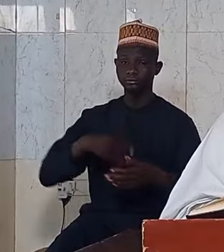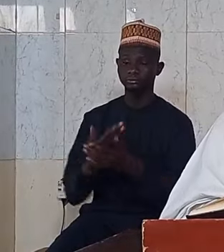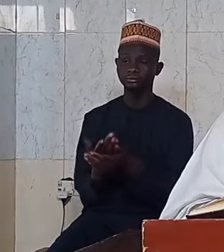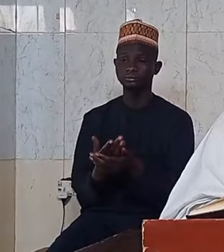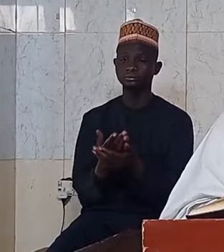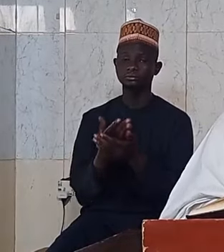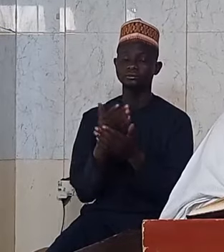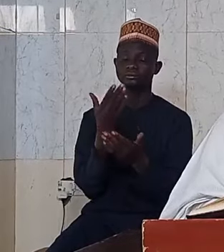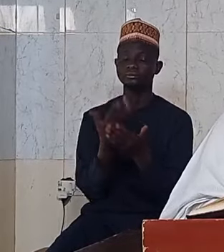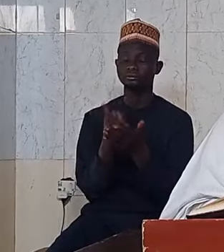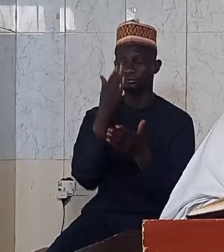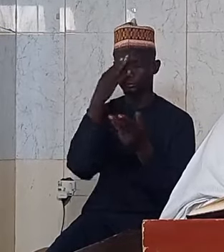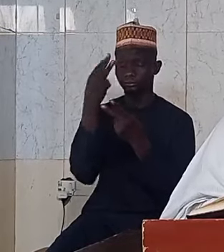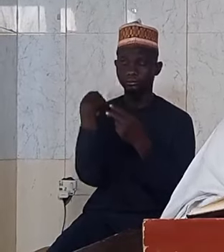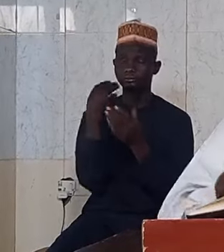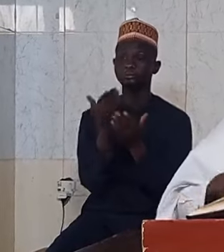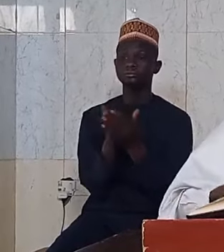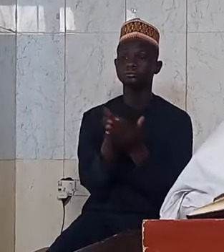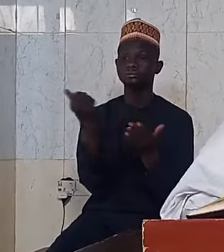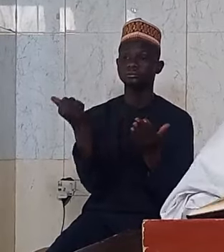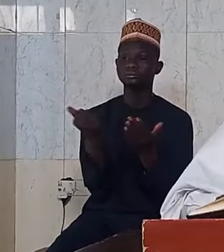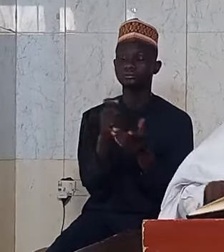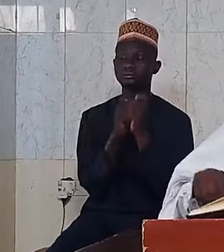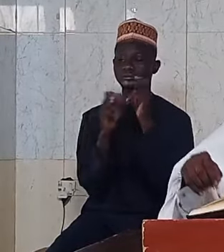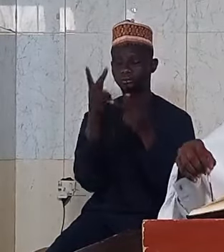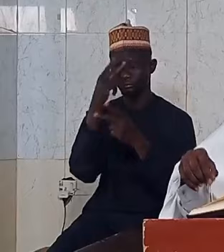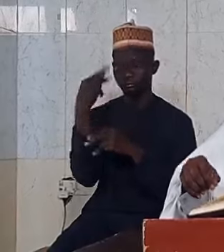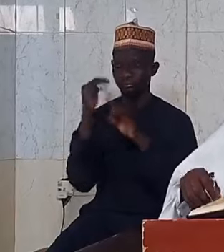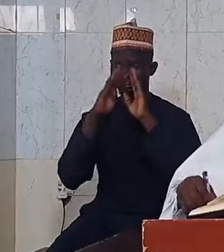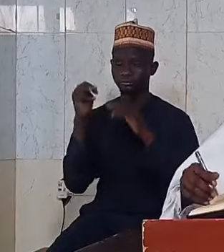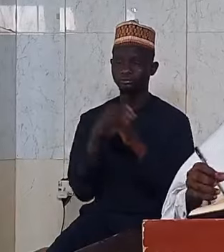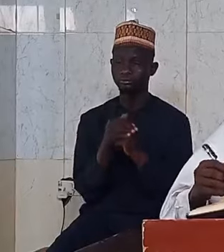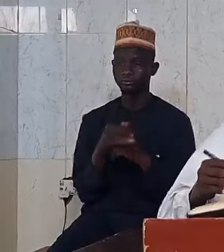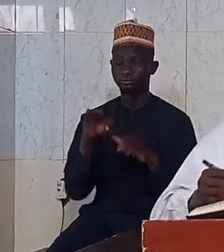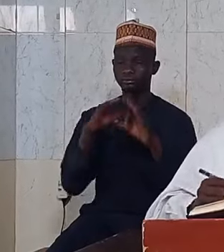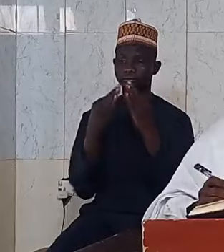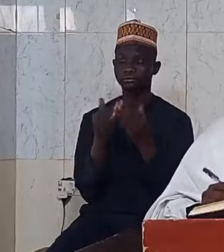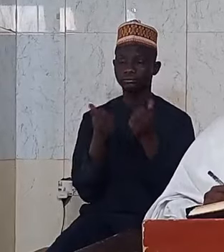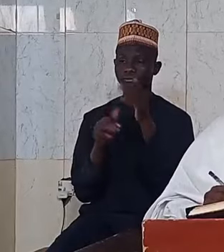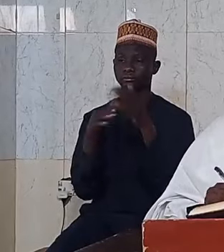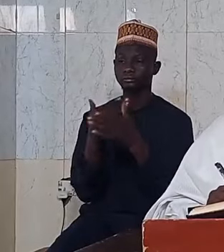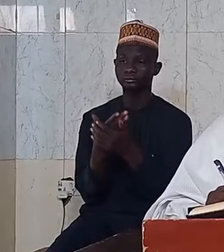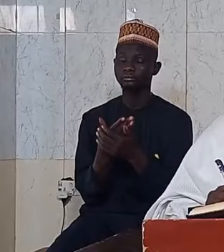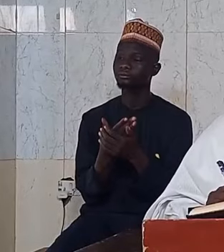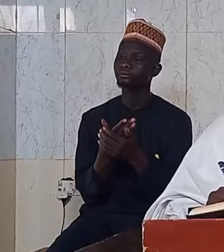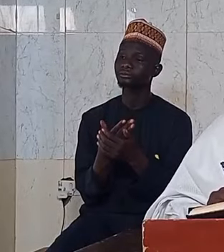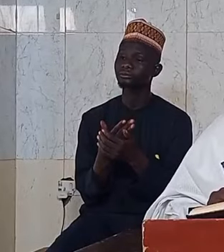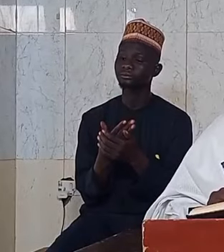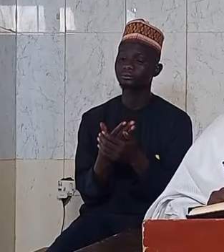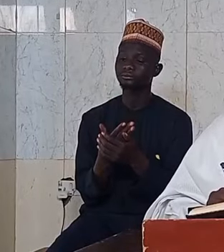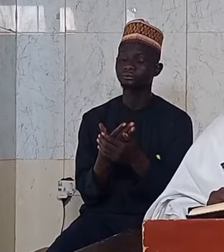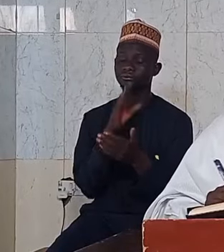alamin وصلى الله وسلم وبارك على نبينا محمد وعلى آله وصحبه أجمعين